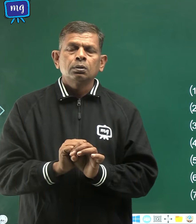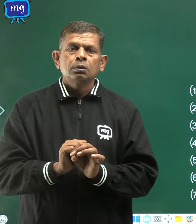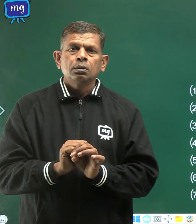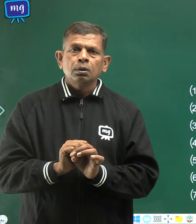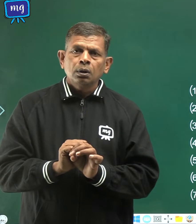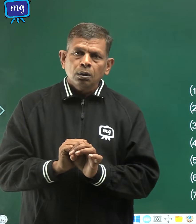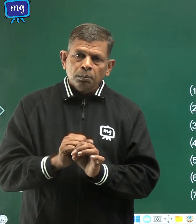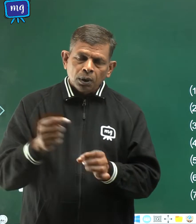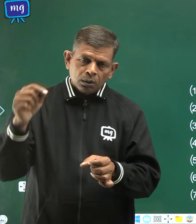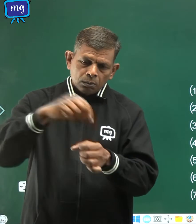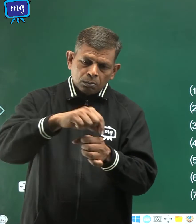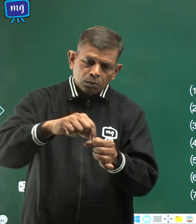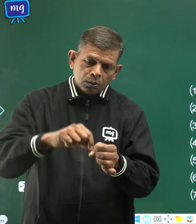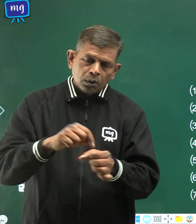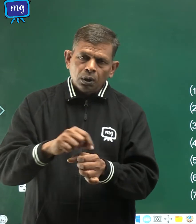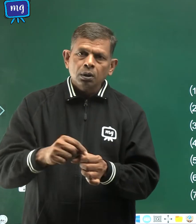फिर बुआई,